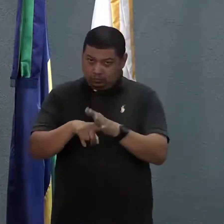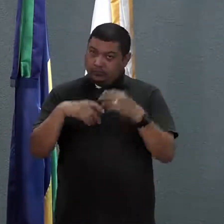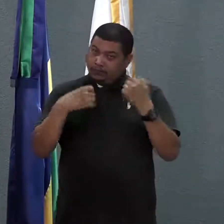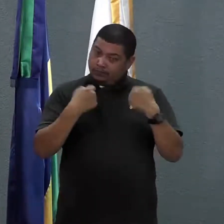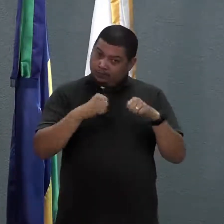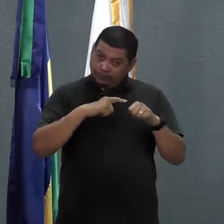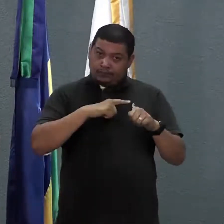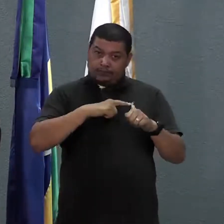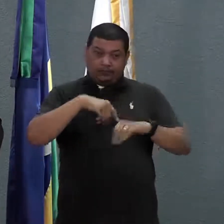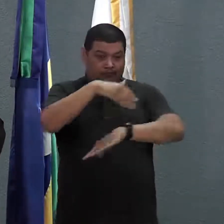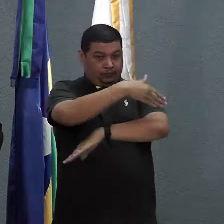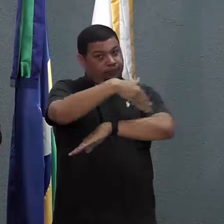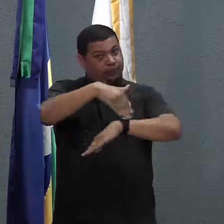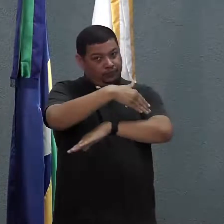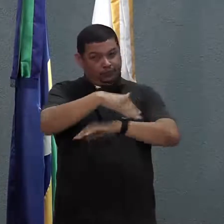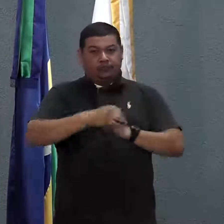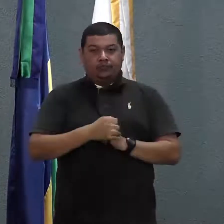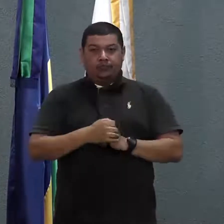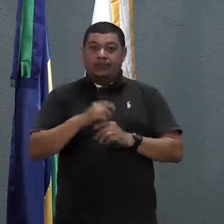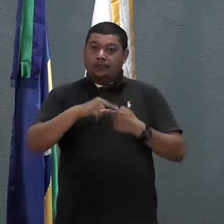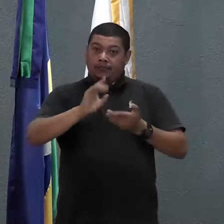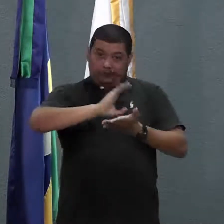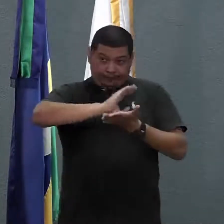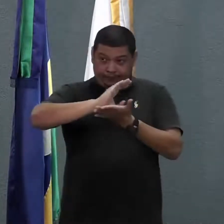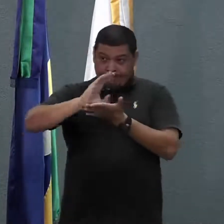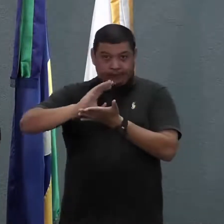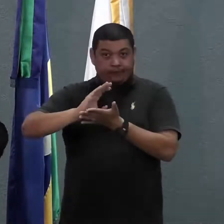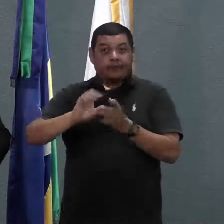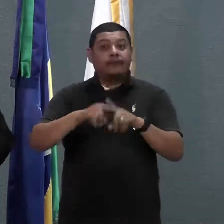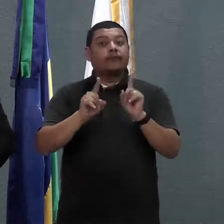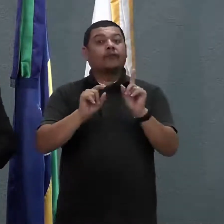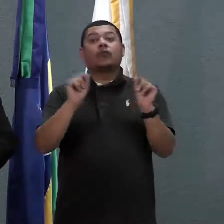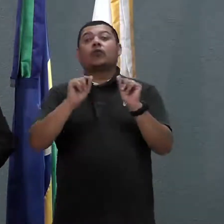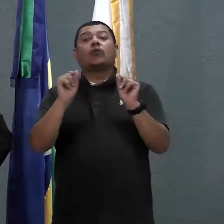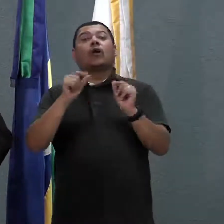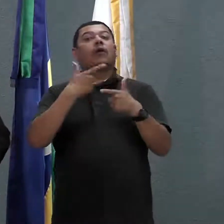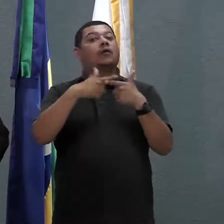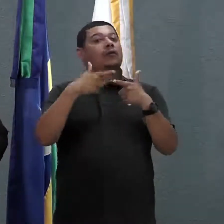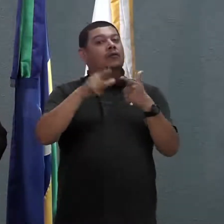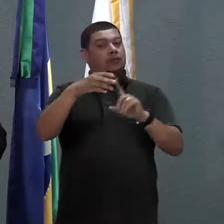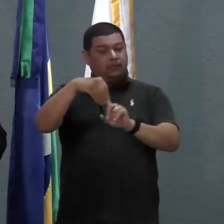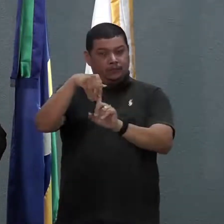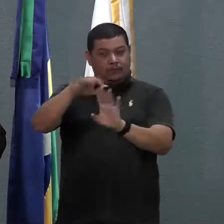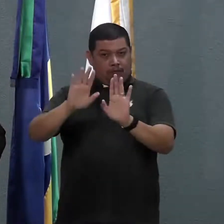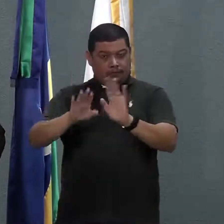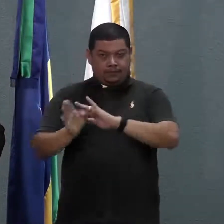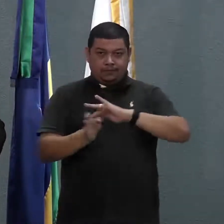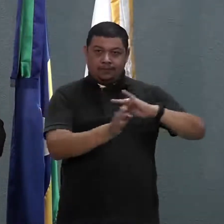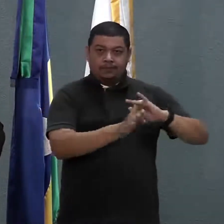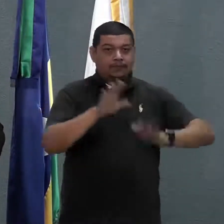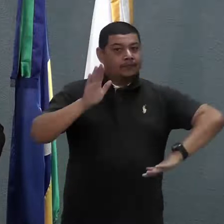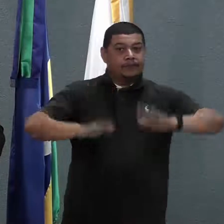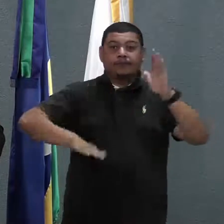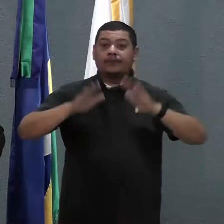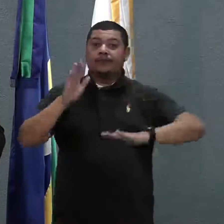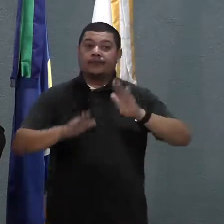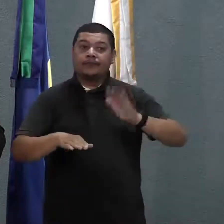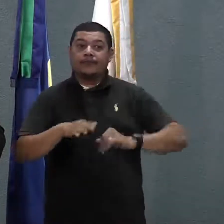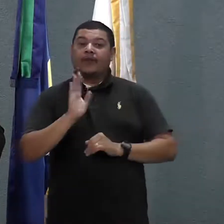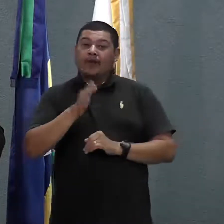Uirapuru, porque eu sei que já tem recurso para isso. Agora, veja bem onde é que está o nosso grande problema. Talvez a Uirapuru